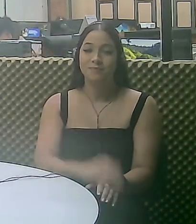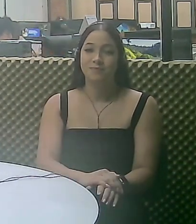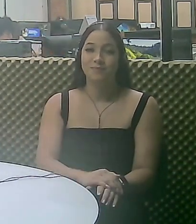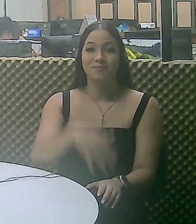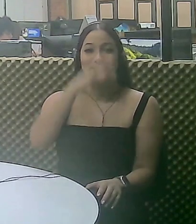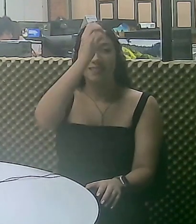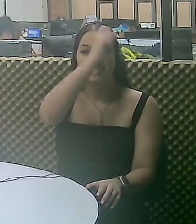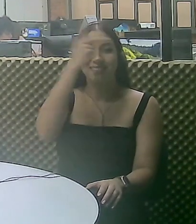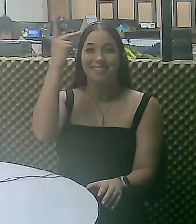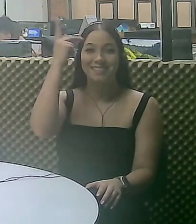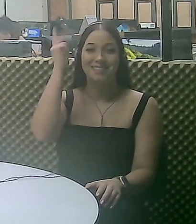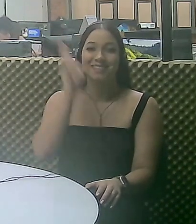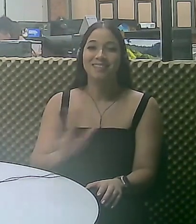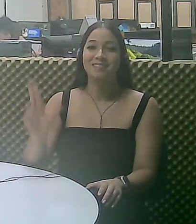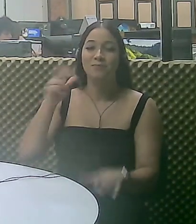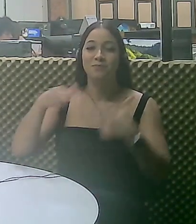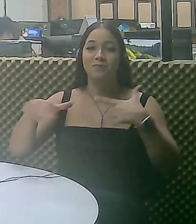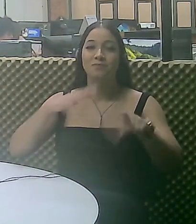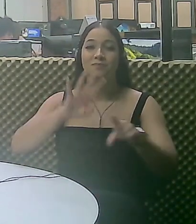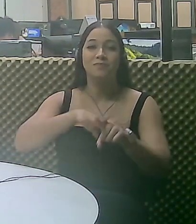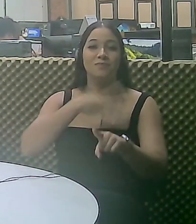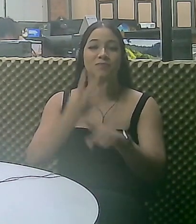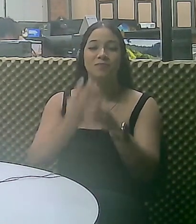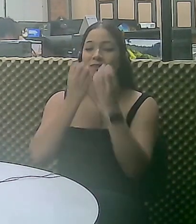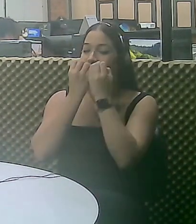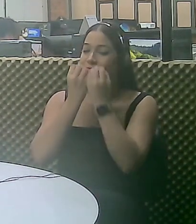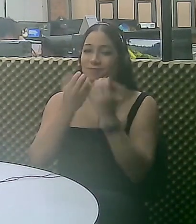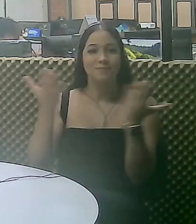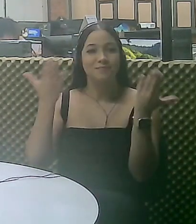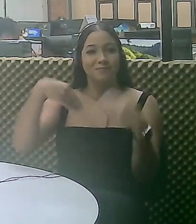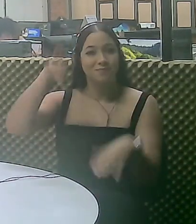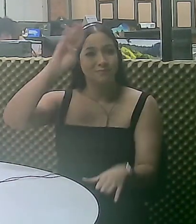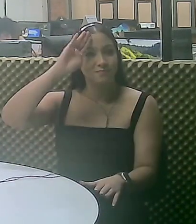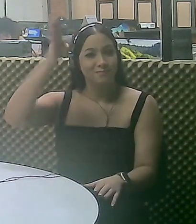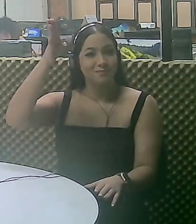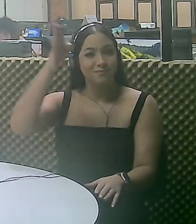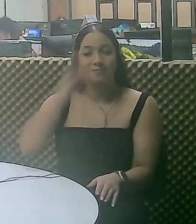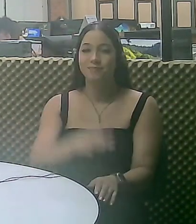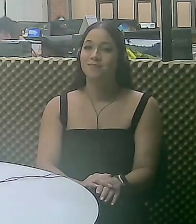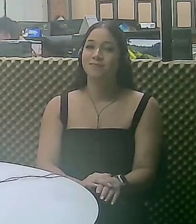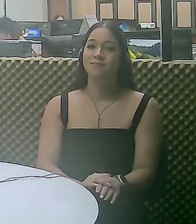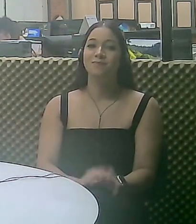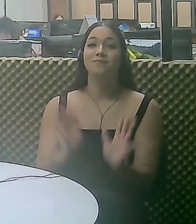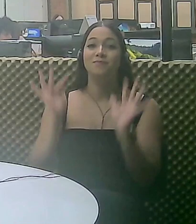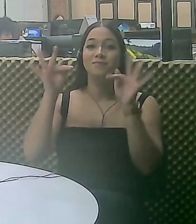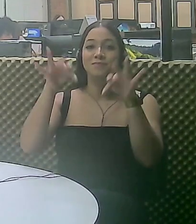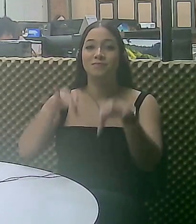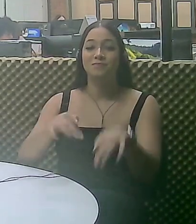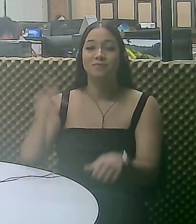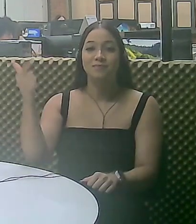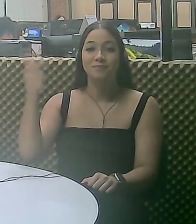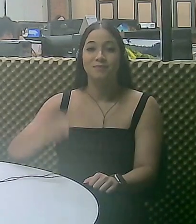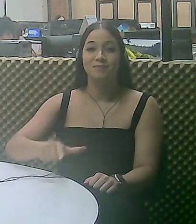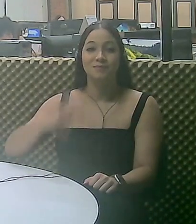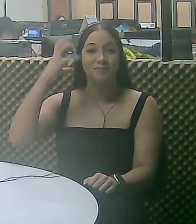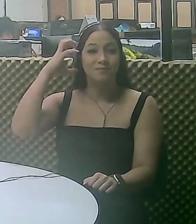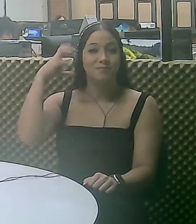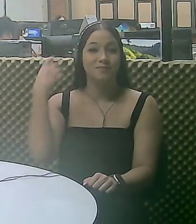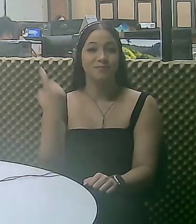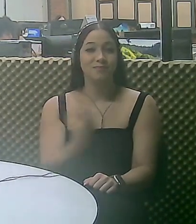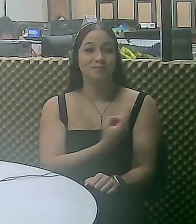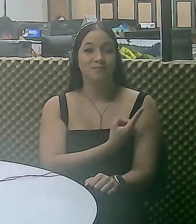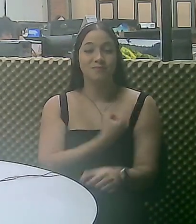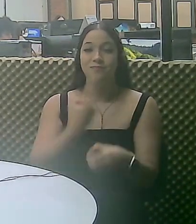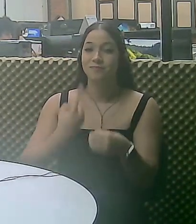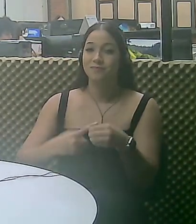Castro Kalimann, Prefeitura de Uberlândia. Fazer mais, fazer bem. Até amanhã. Fica por aqui mais uma edição do